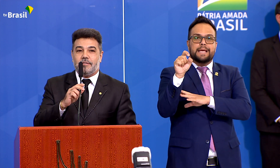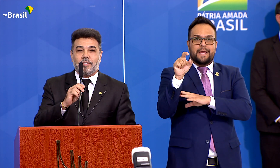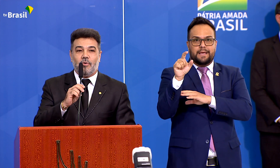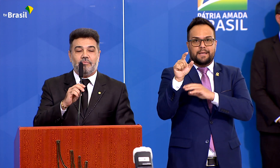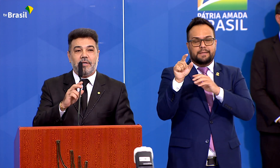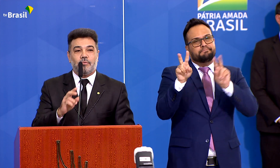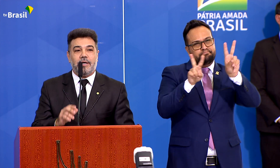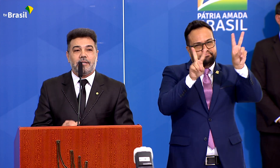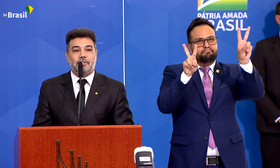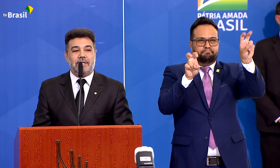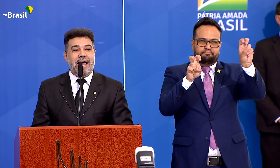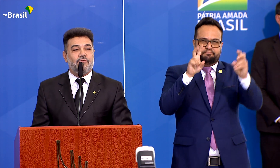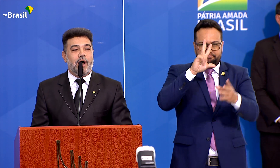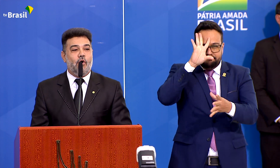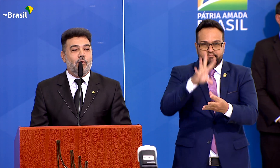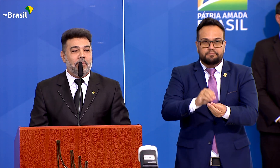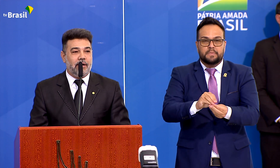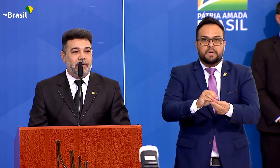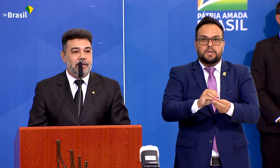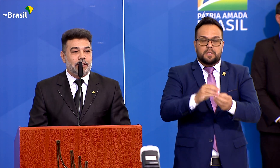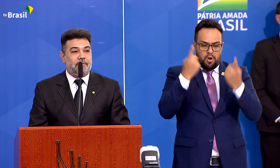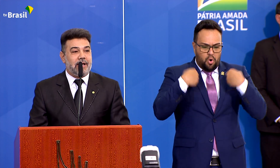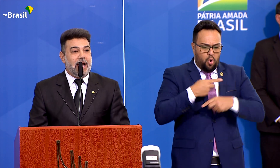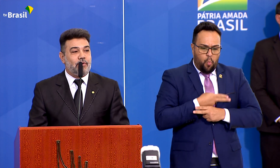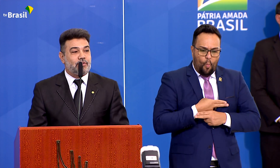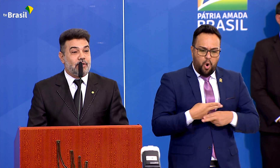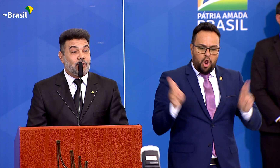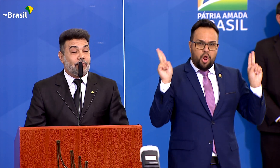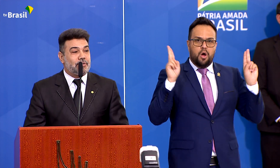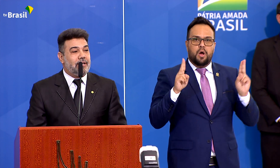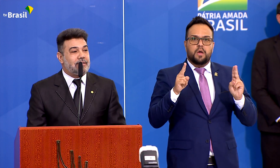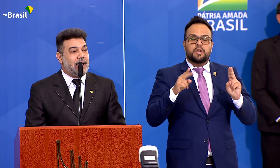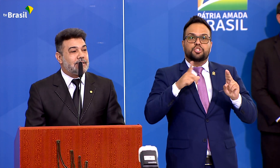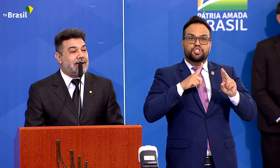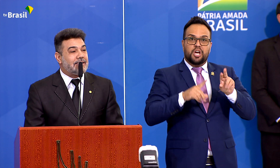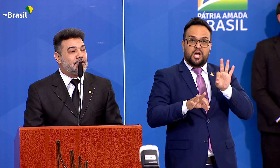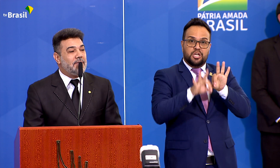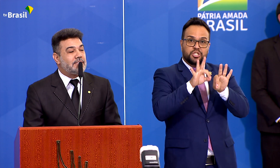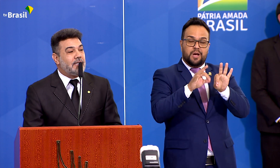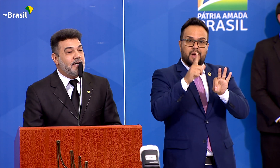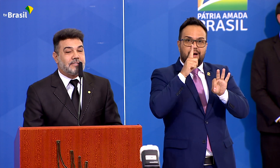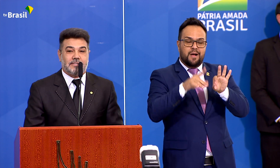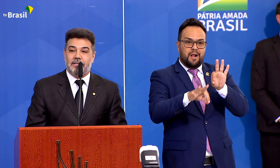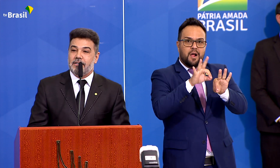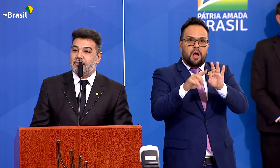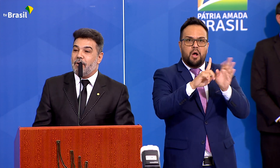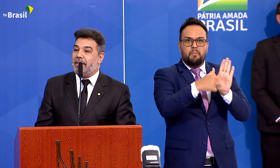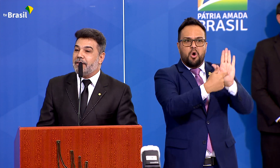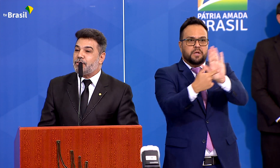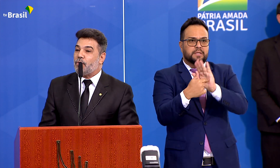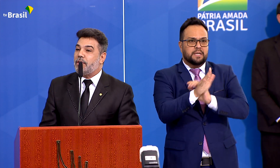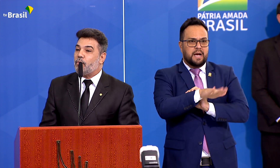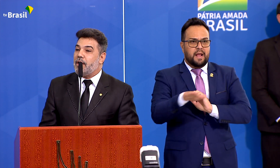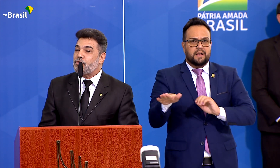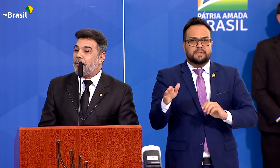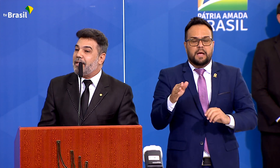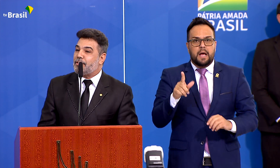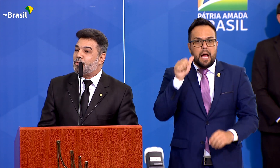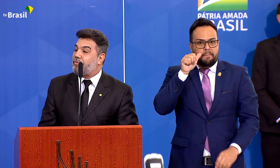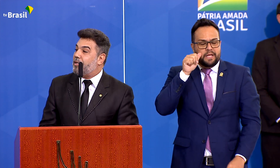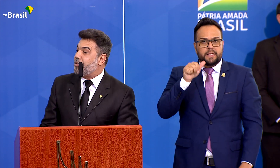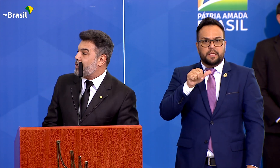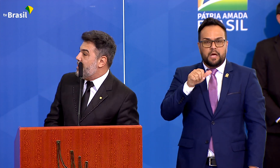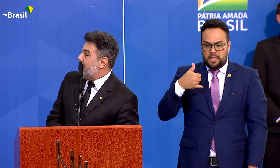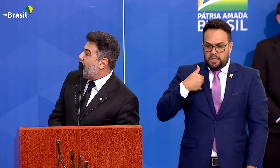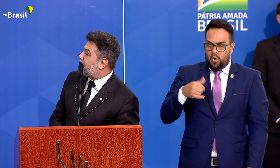que eu não vou dizer aqui de movimento era tiravam a roupa esfregavam seus órgãos genitais na casa das minhas crianças uma menina de oito